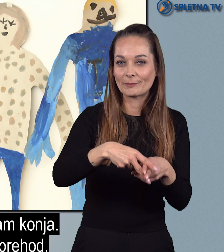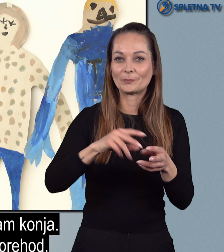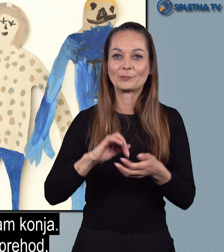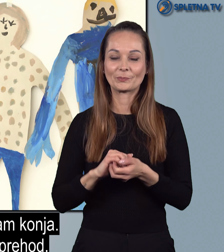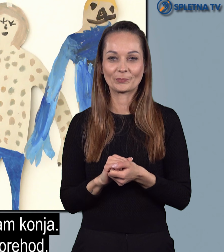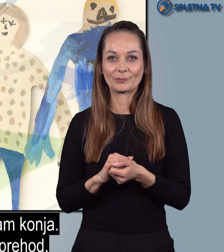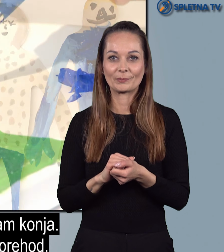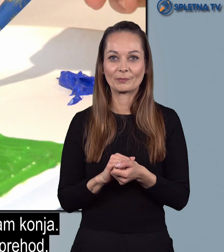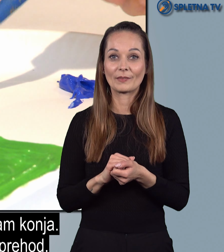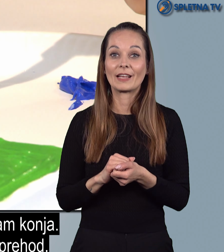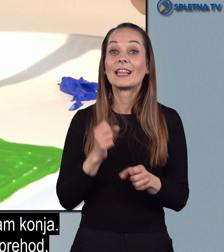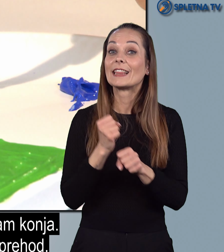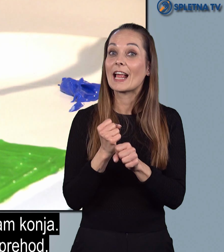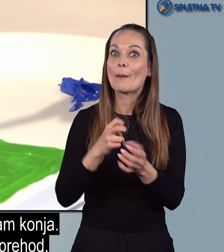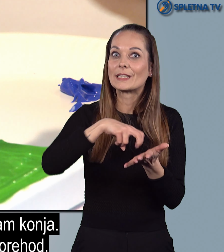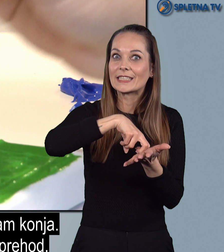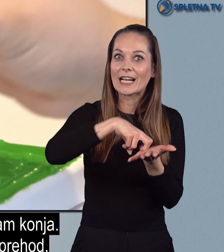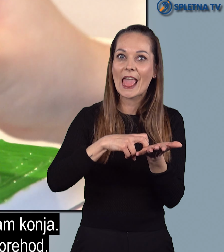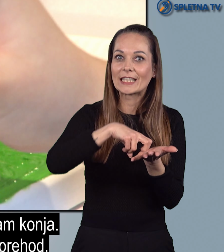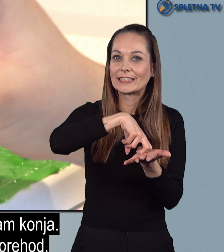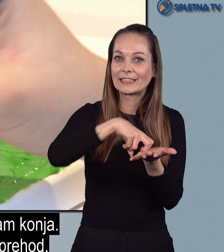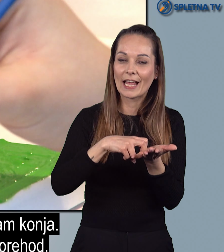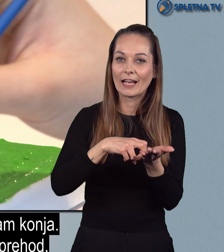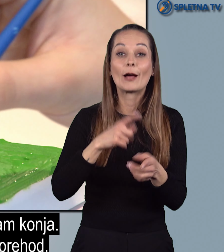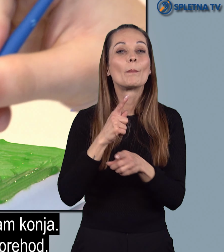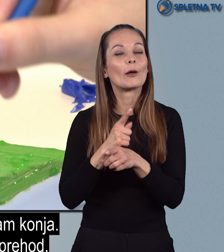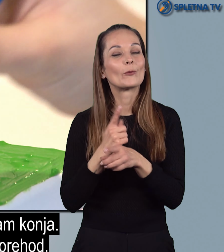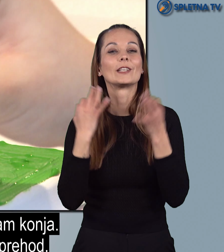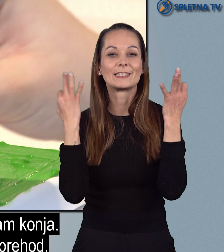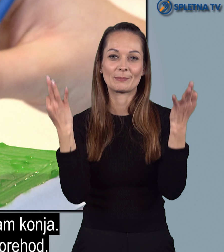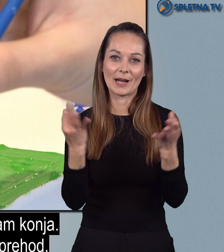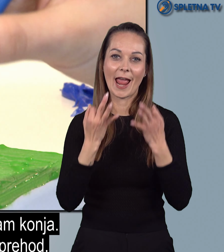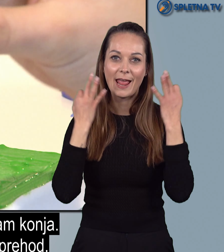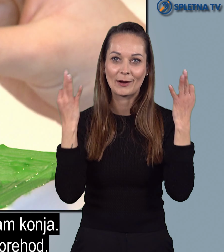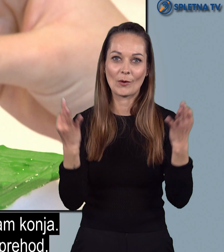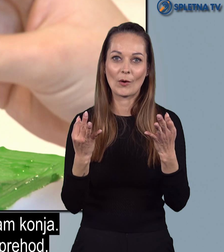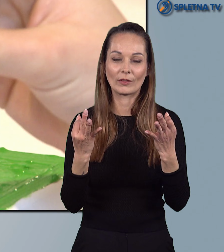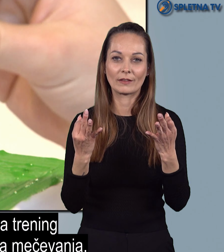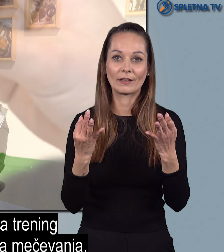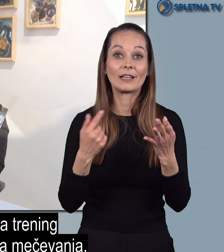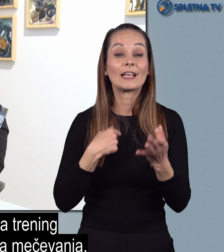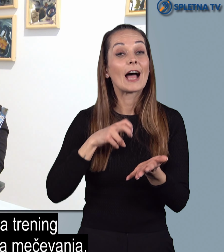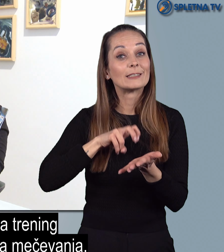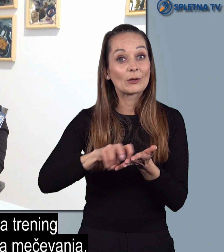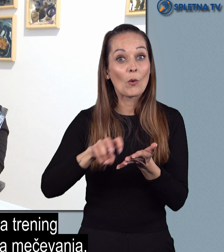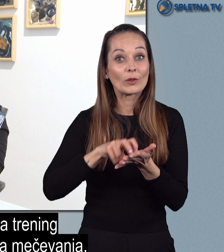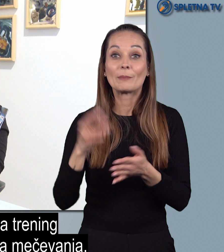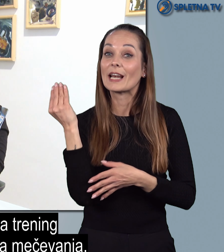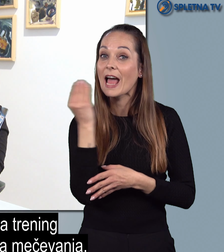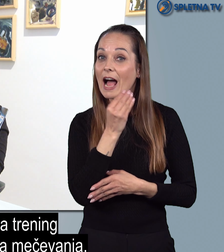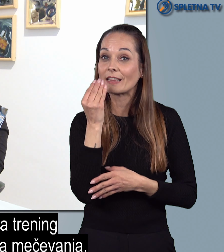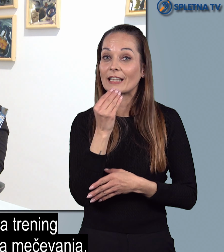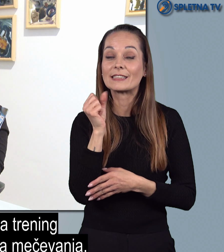konja, sklic, tudi sprehod. Tudi jaz hodim na